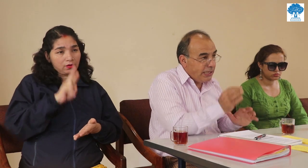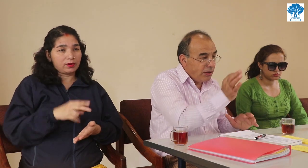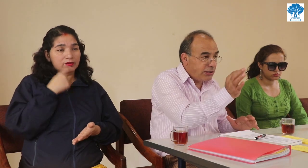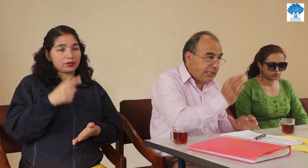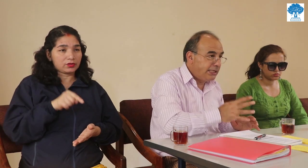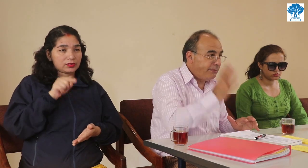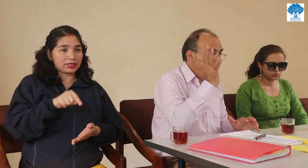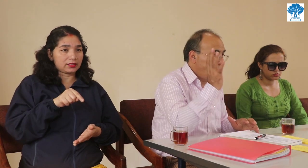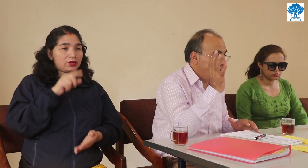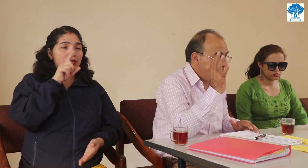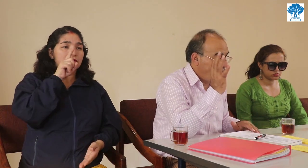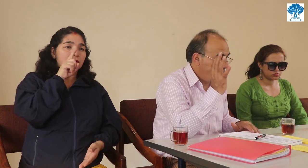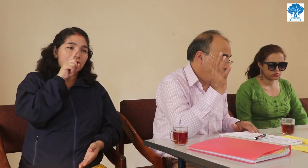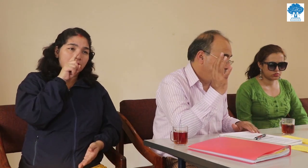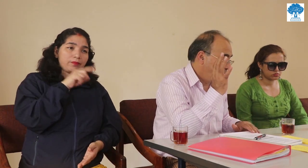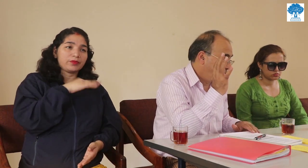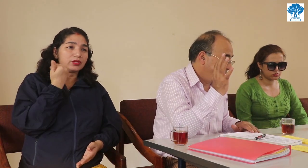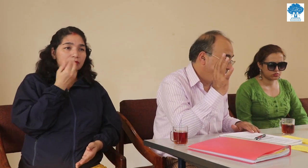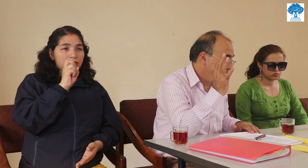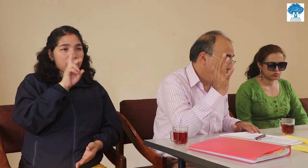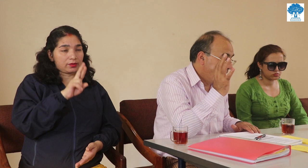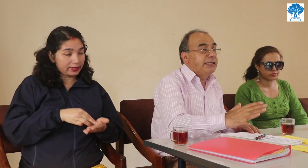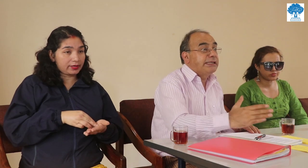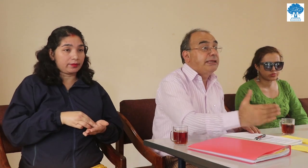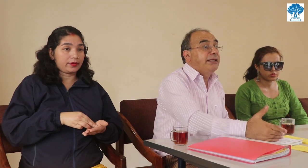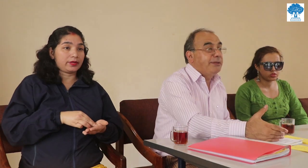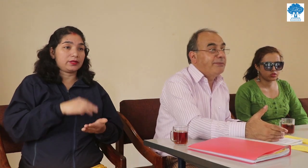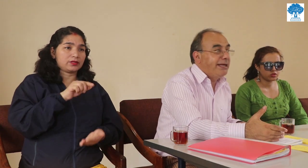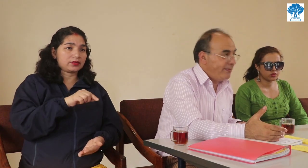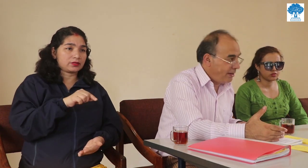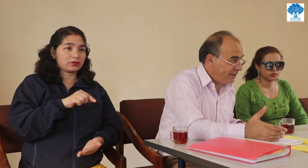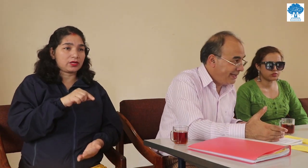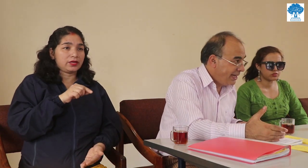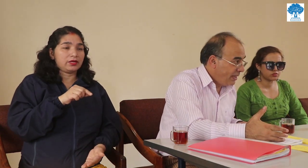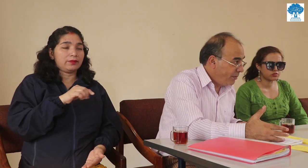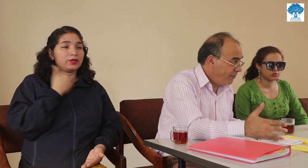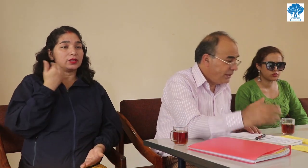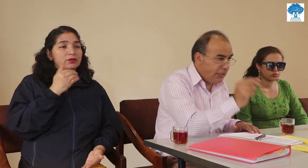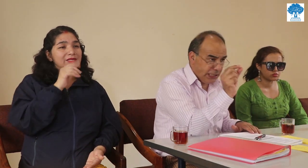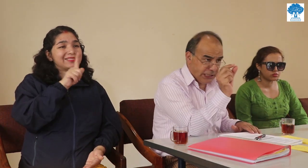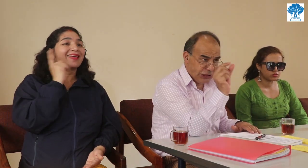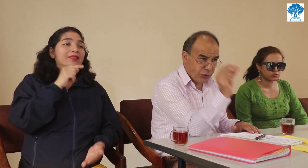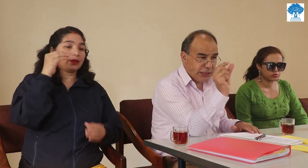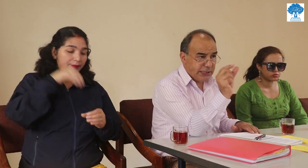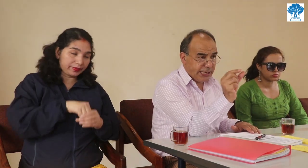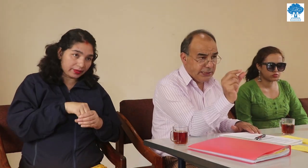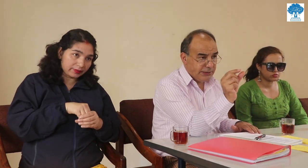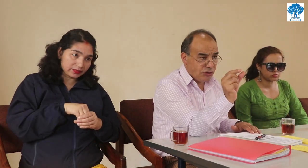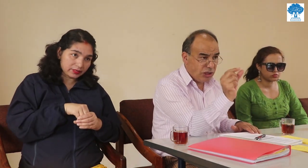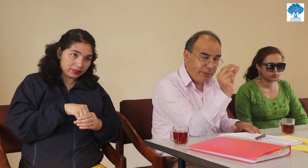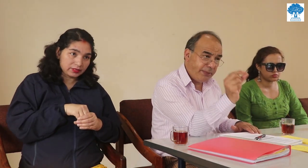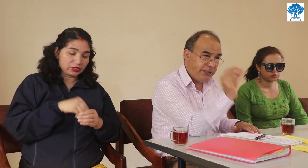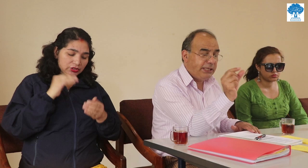चाहिँ 28 दिनभित्रको बच्चाहरू भएको छ होइन, 7 दिनभित्रमा डेथ भएको छ। भनेपछि न्युनेटल